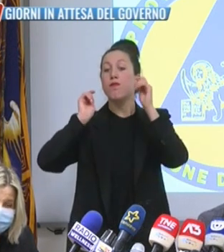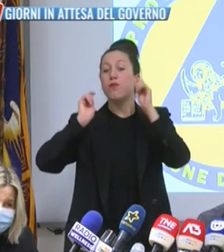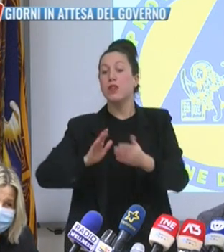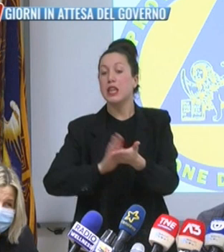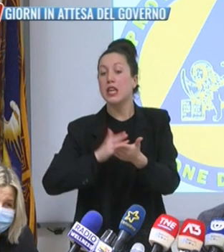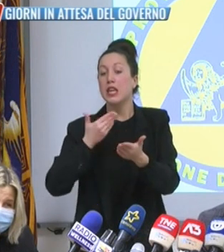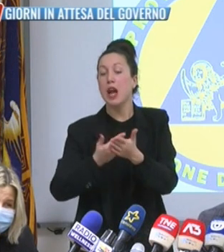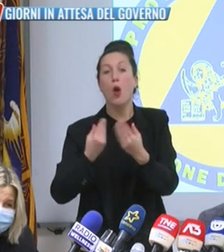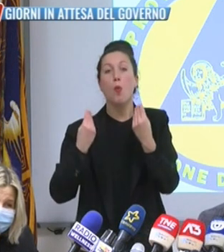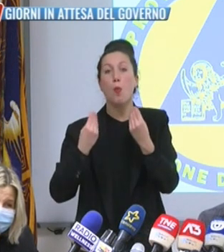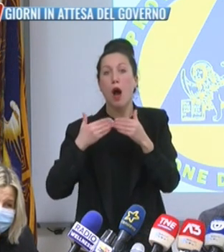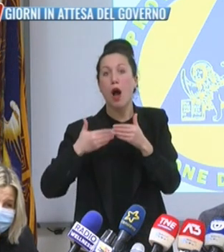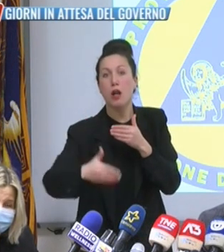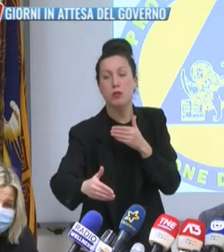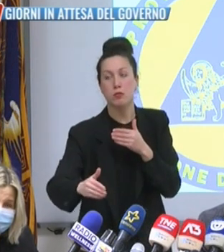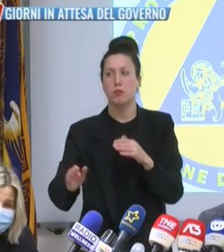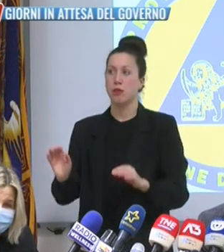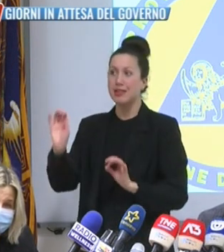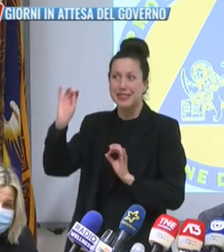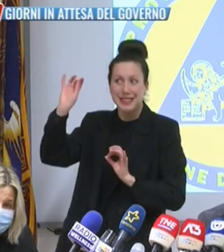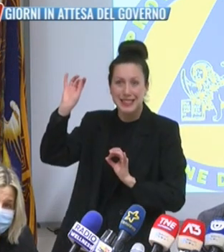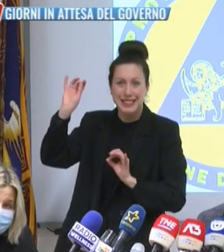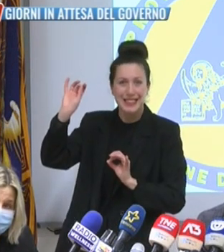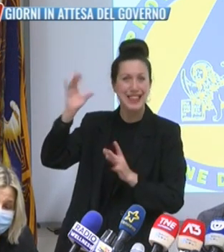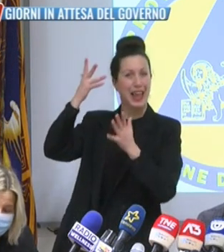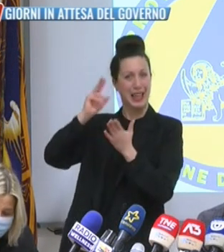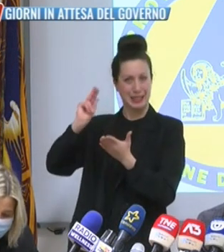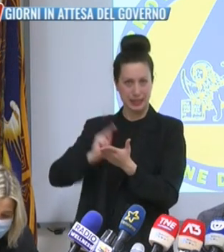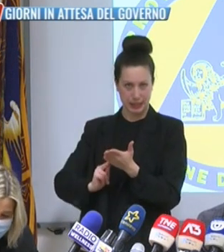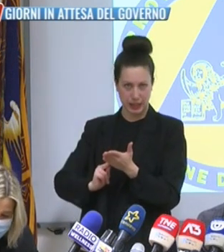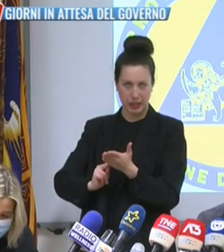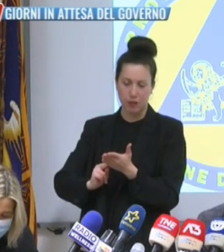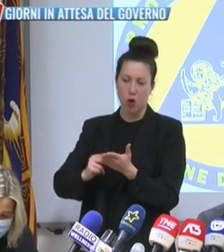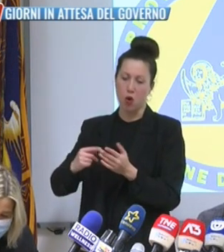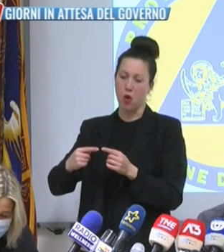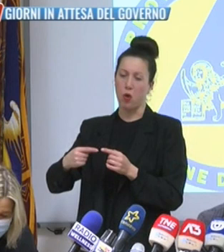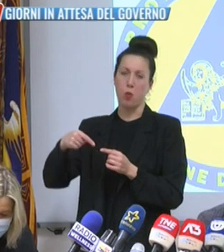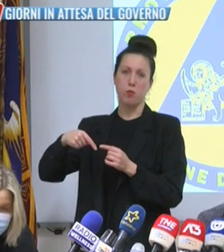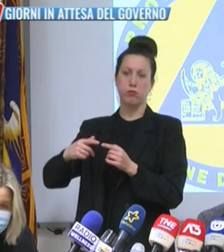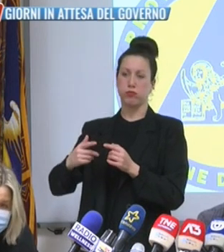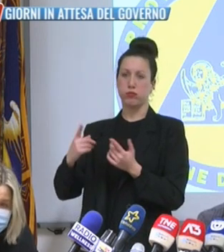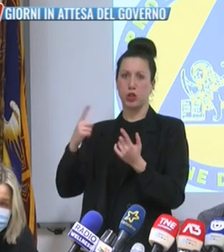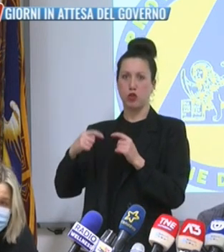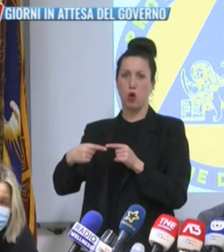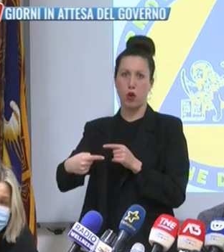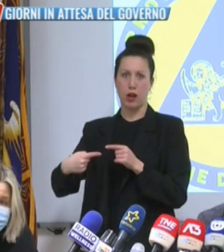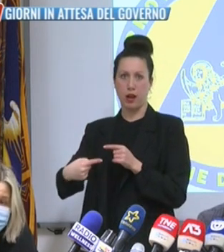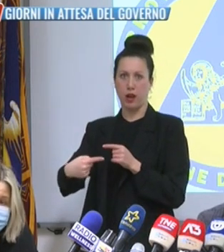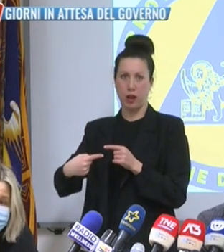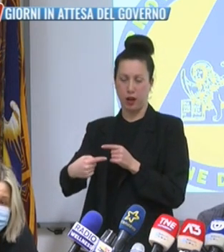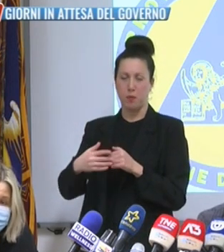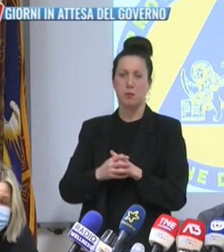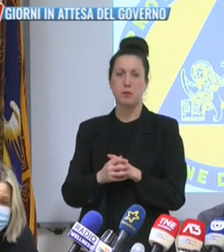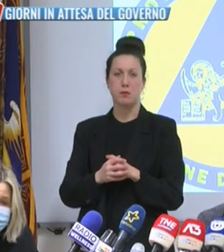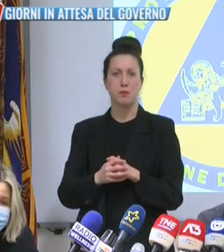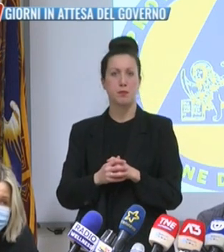se la firmo, dai prossimi giorni. Ok, quindi entro questa settimana? Sì. Grazie. Altre domande,